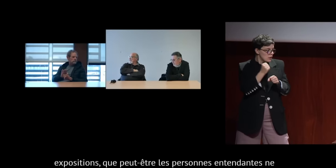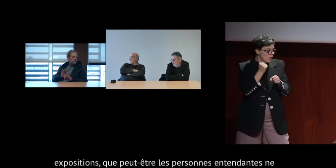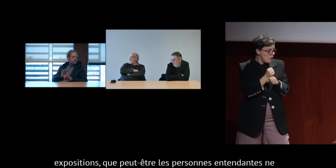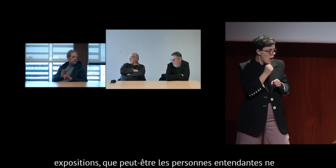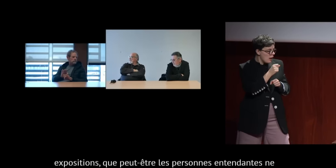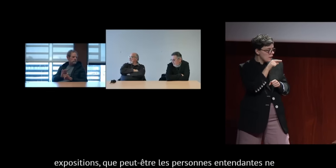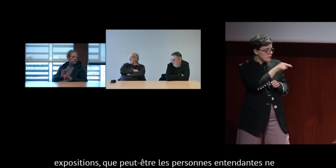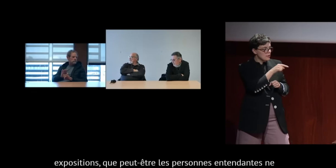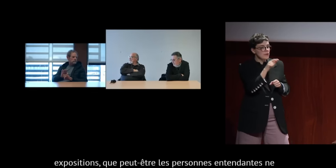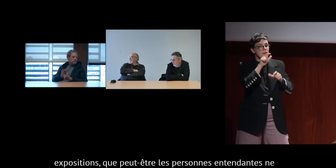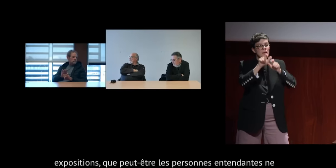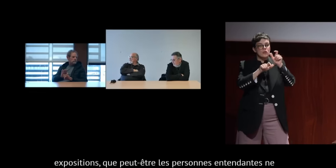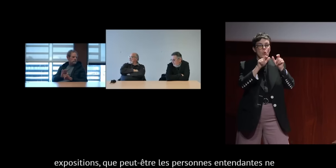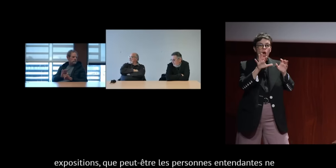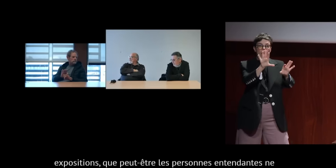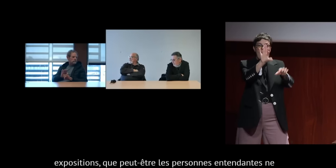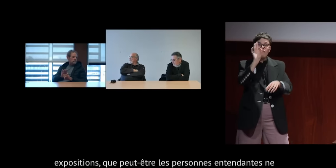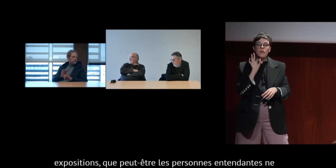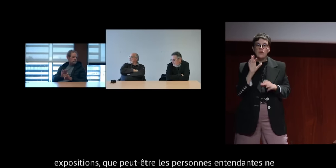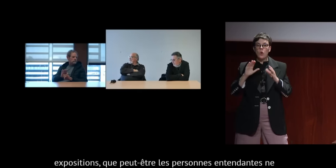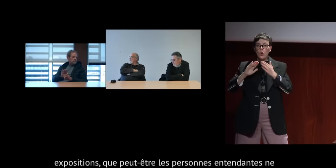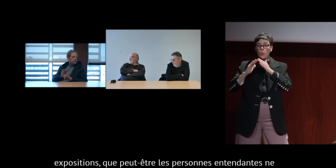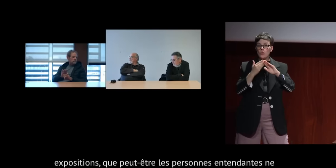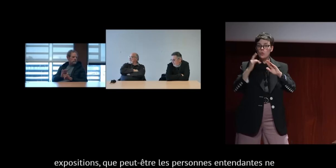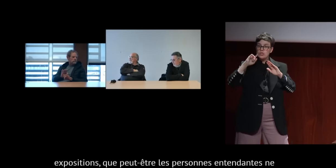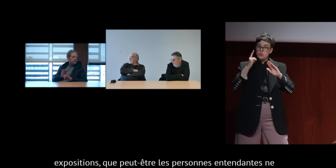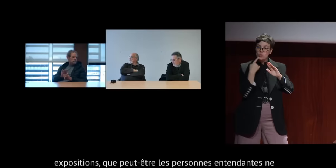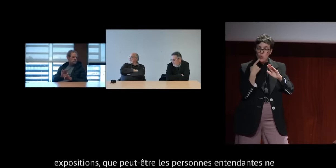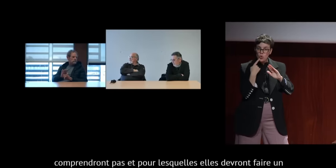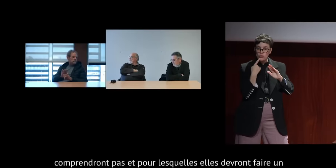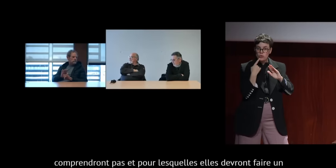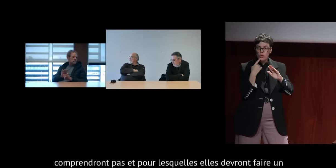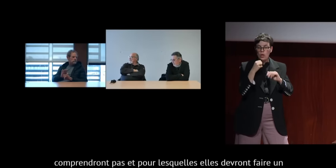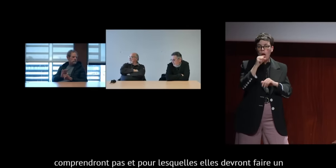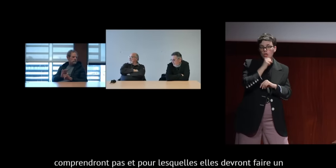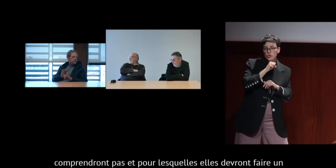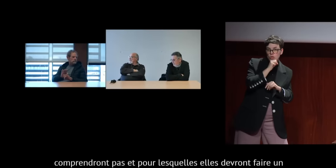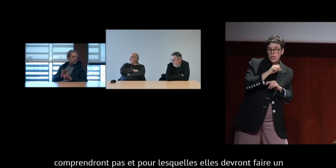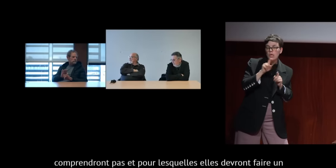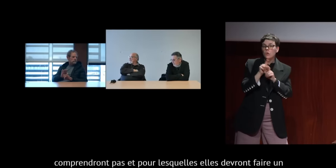petit extrait de ce travail. Et